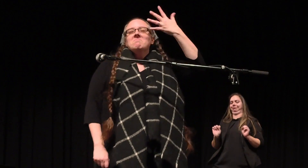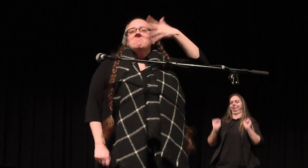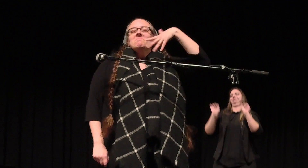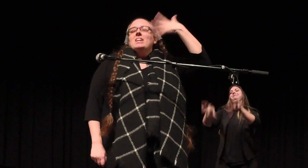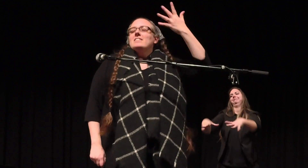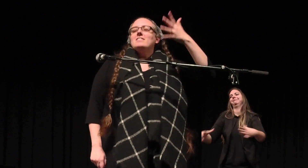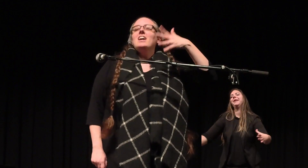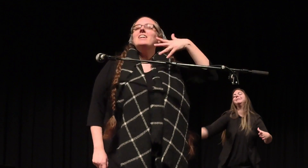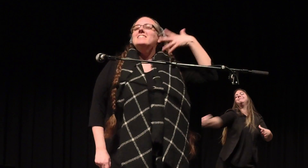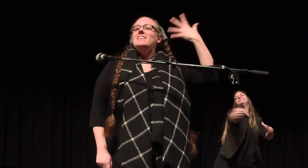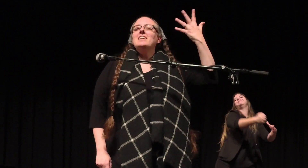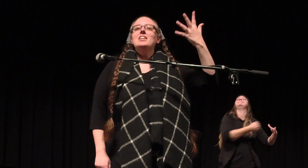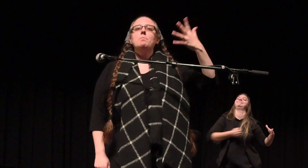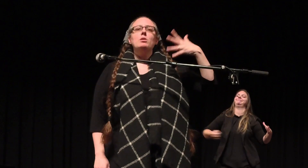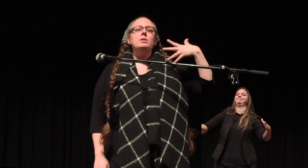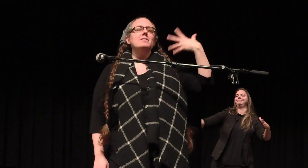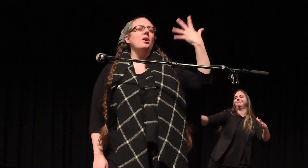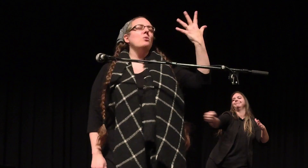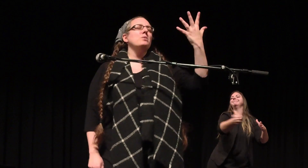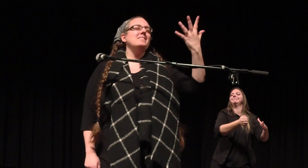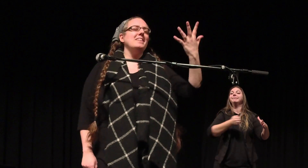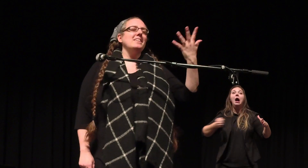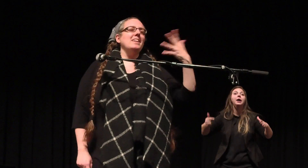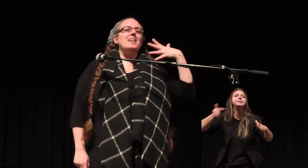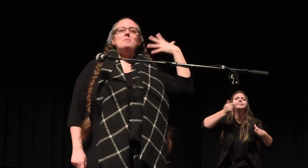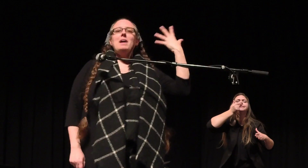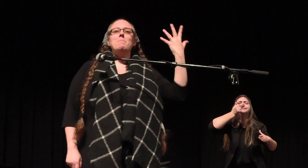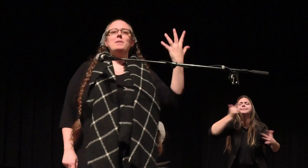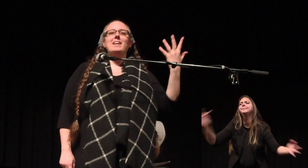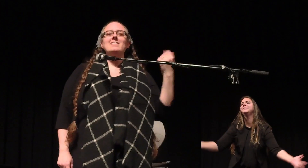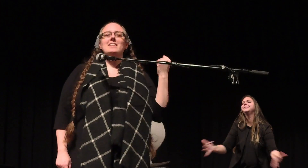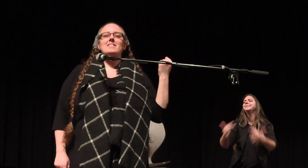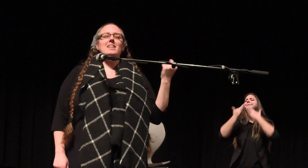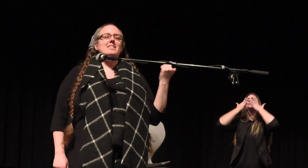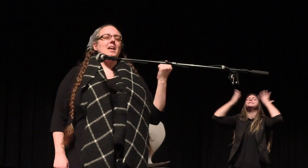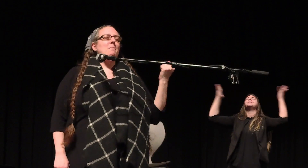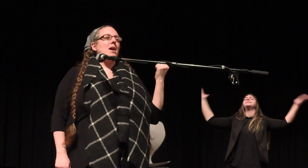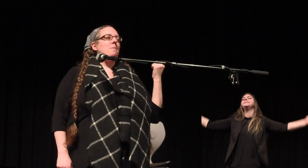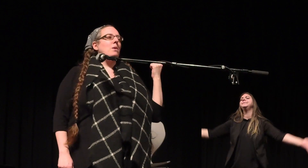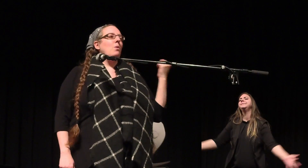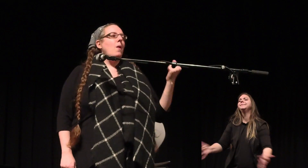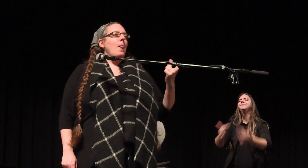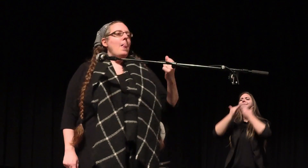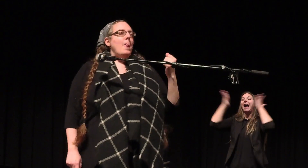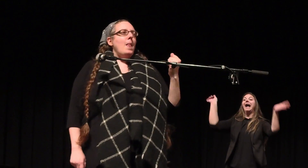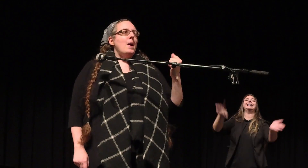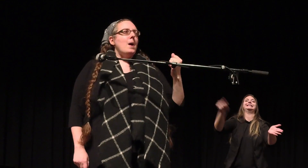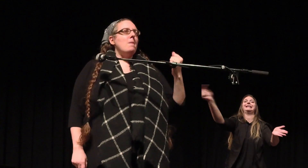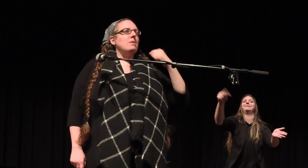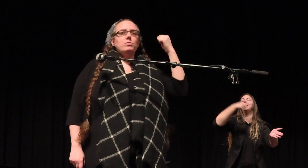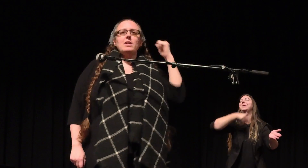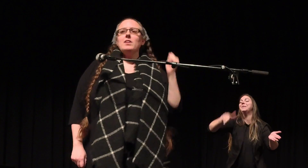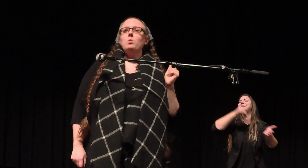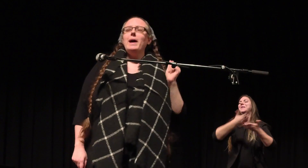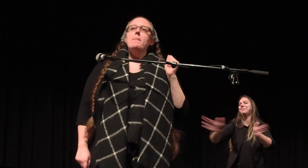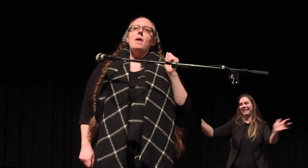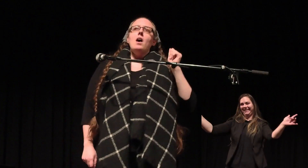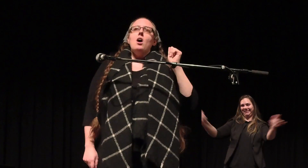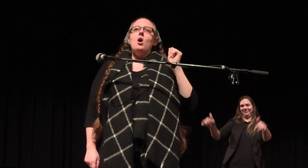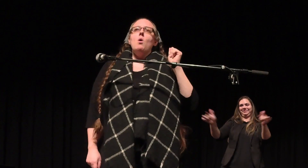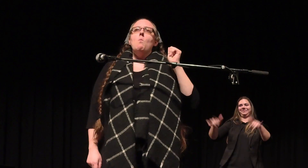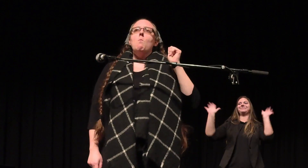à sentir, puis il lui dit « Oh oui, c'est quasiment prêt, ça sent tellement bon. » Mais vous savez